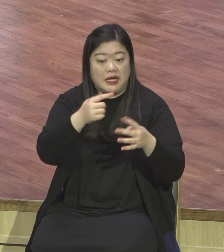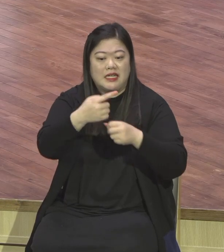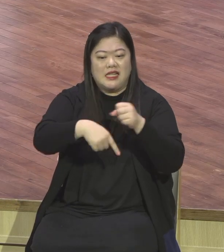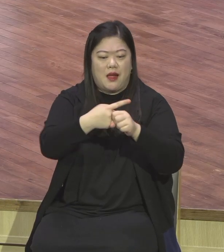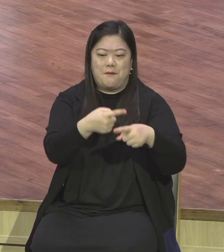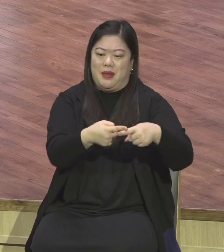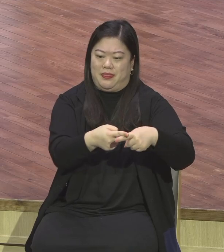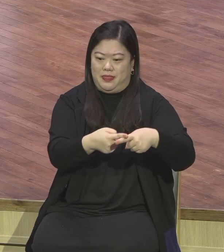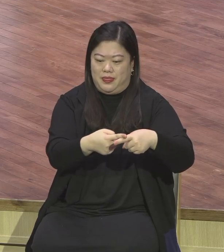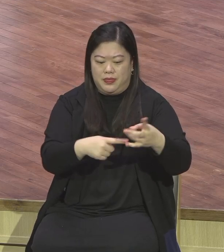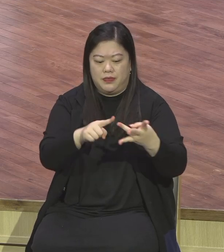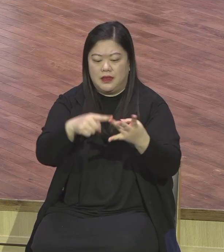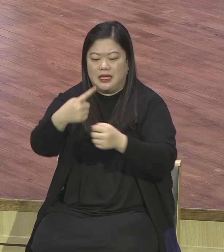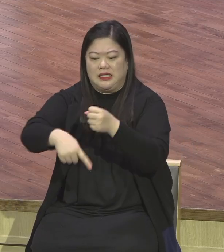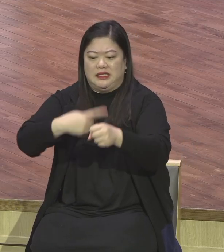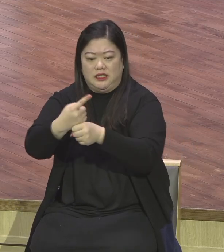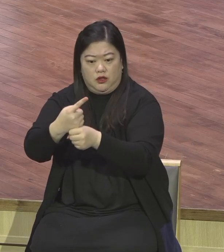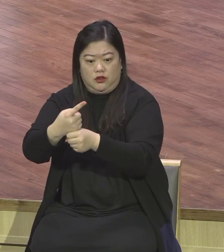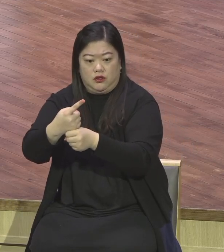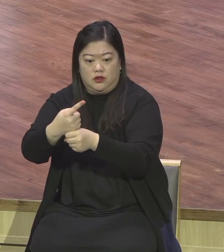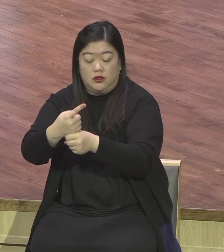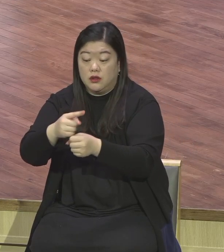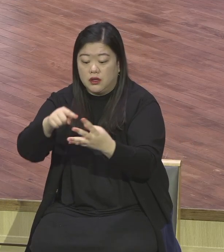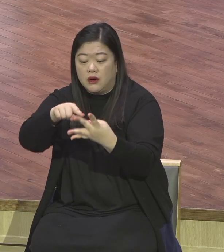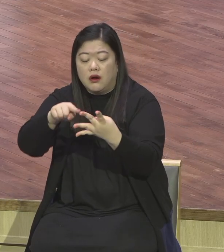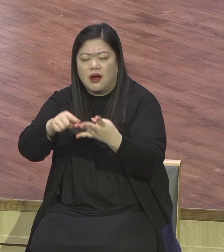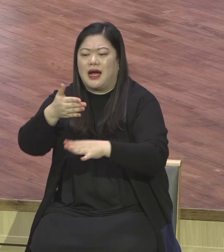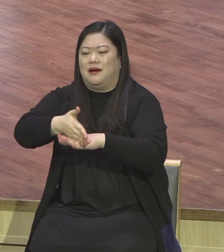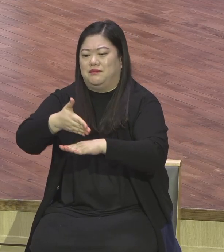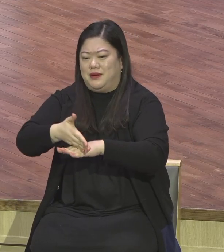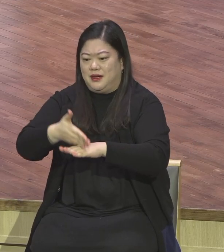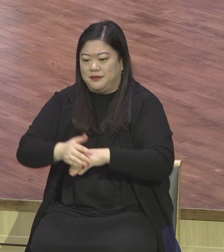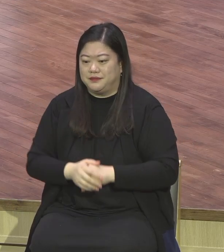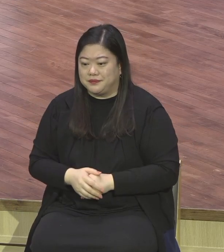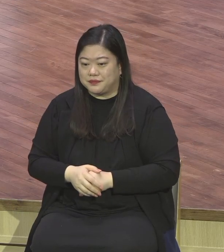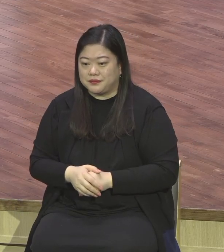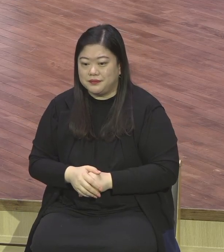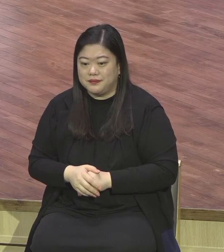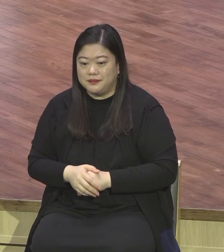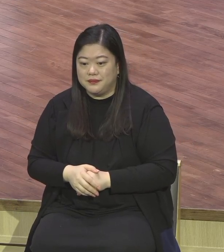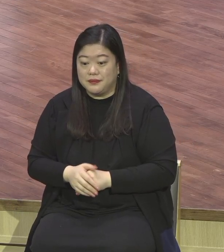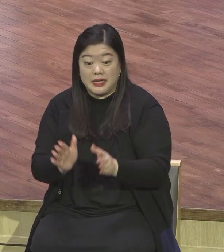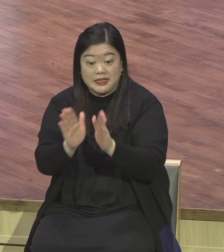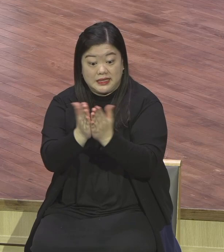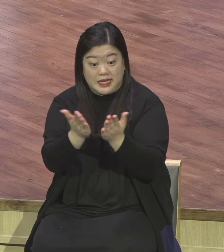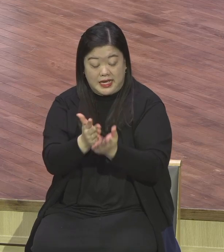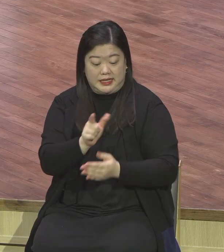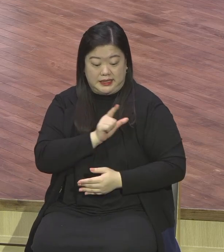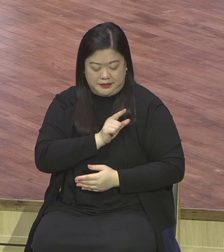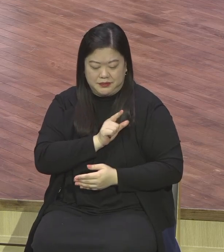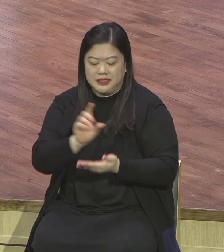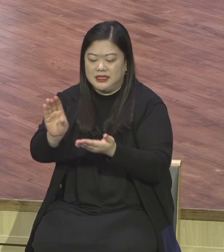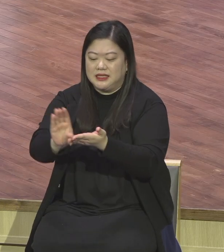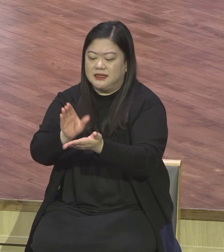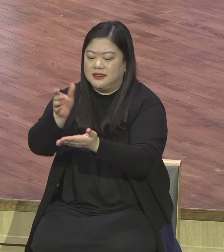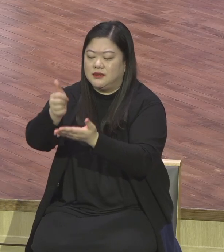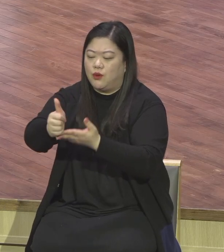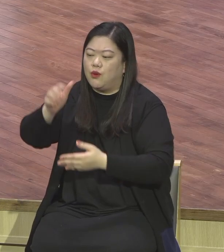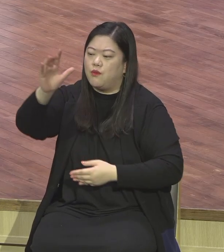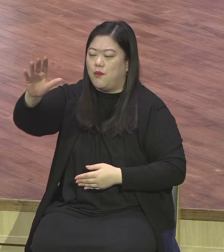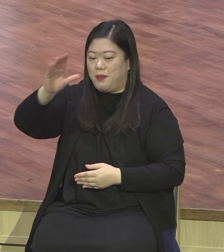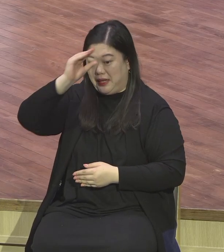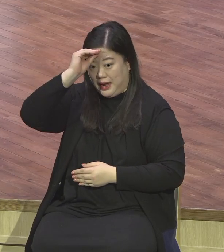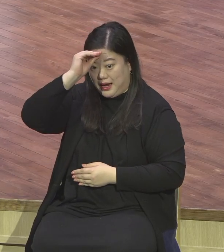감사합니다 그리스도를 본받아 라고 하는 유명한 책을 쓴 토마스 아켄퍼스가